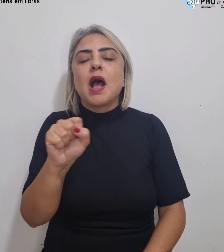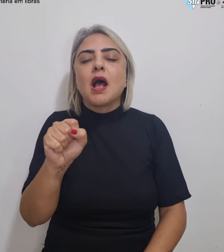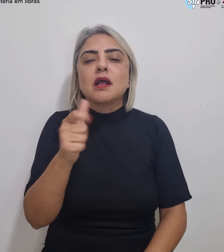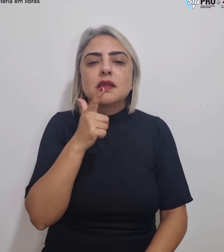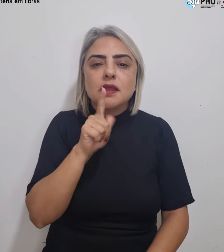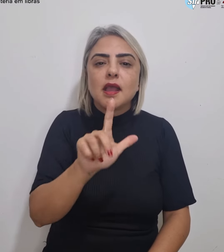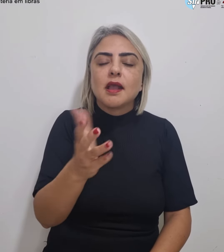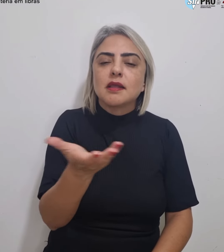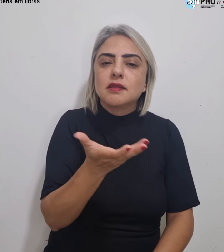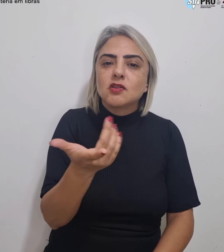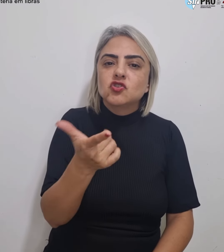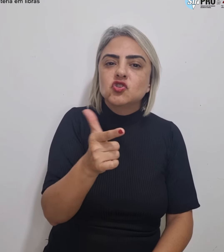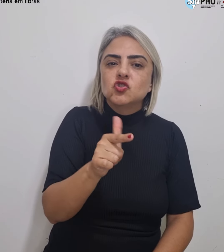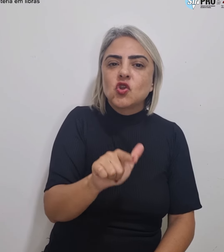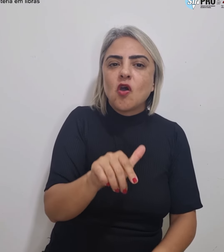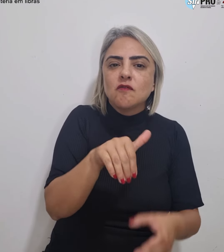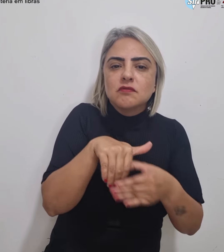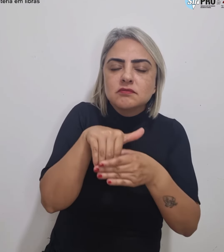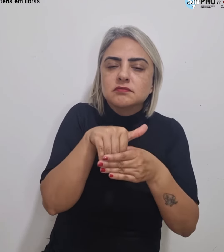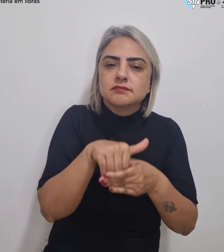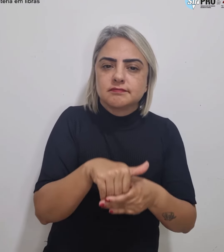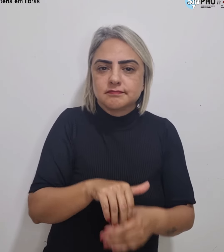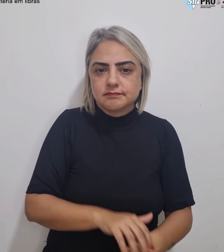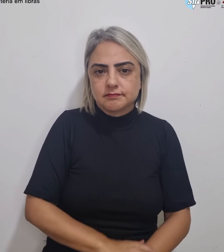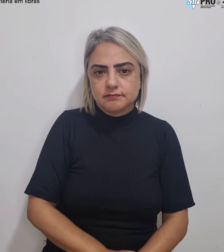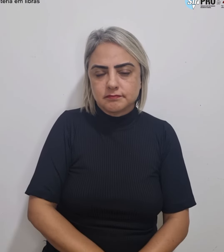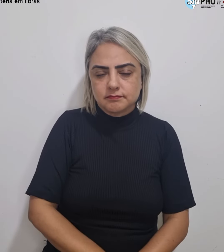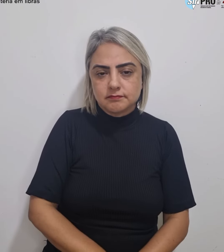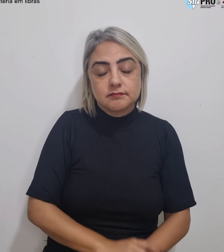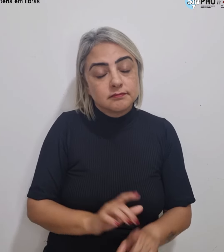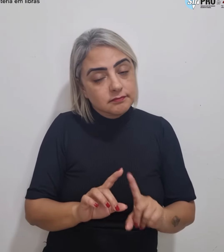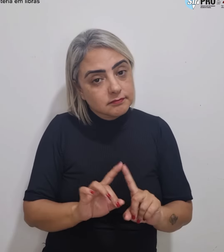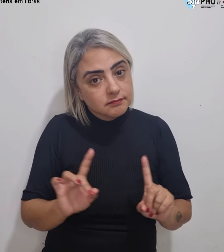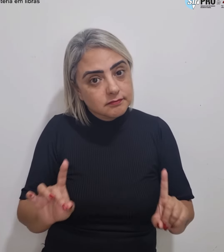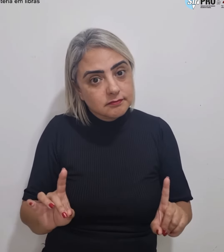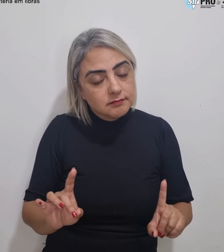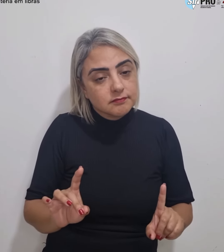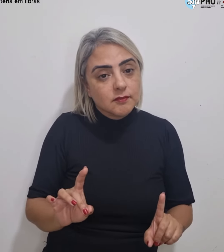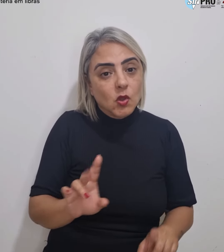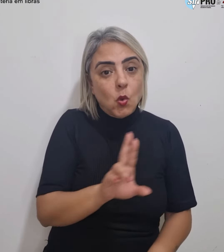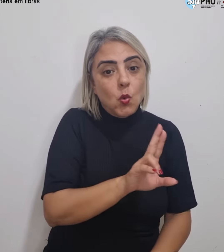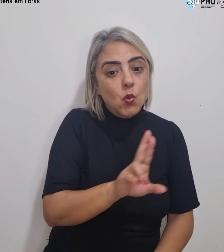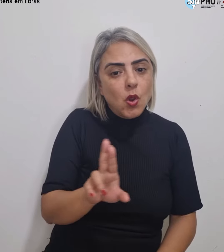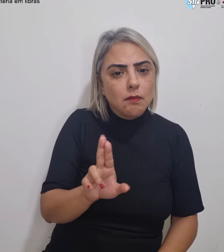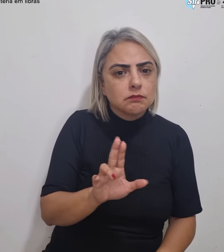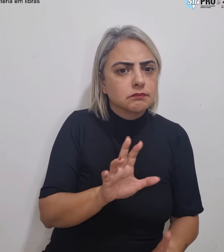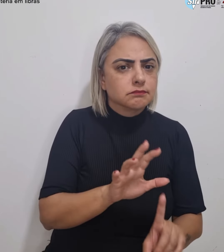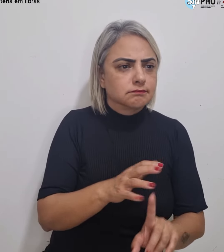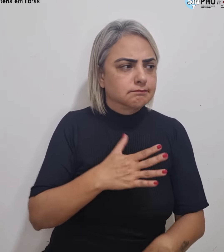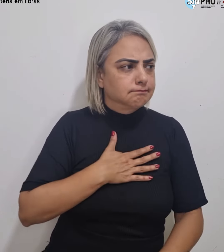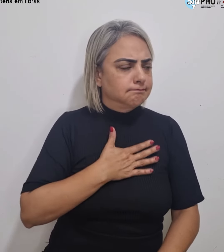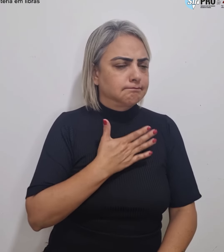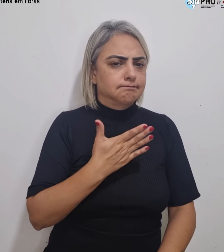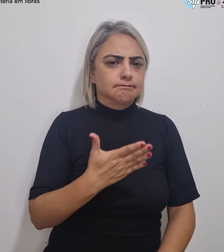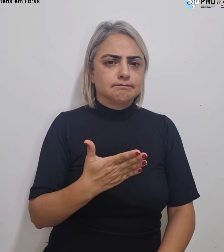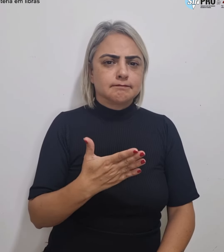ao cargo nessas eleições. Embora a nomenclatura impactante, o pano de fundo dos